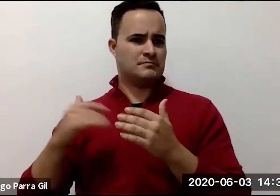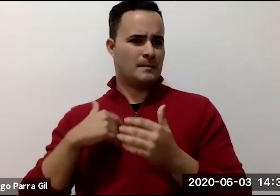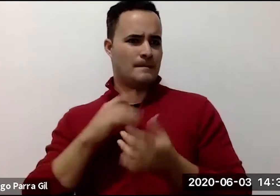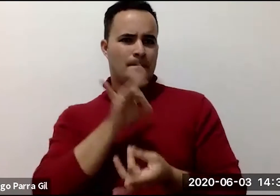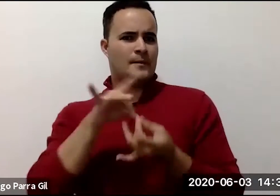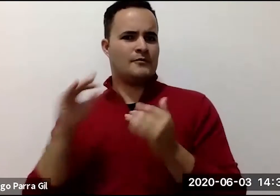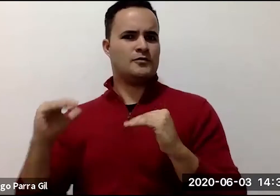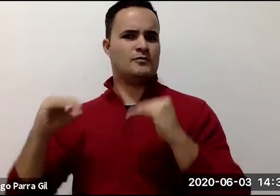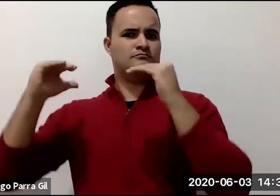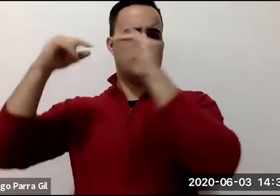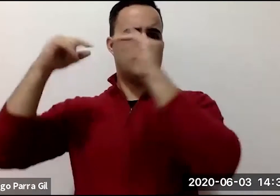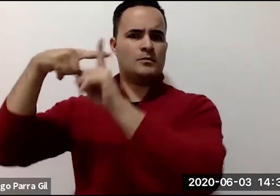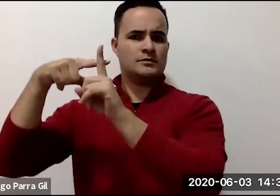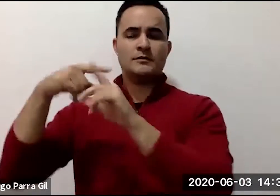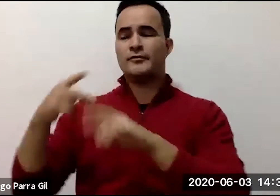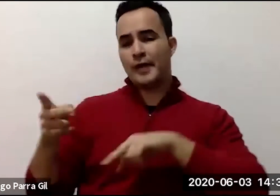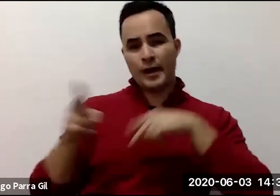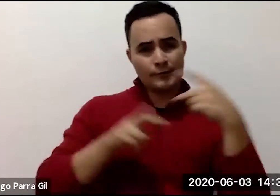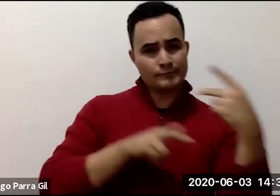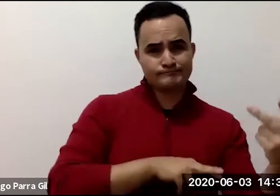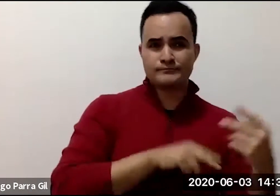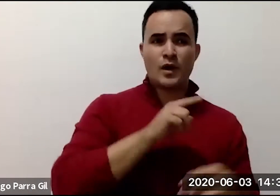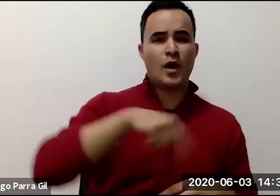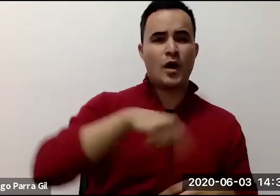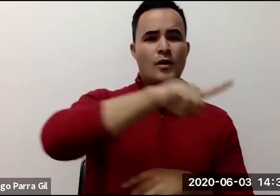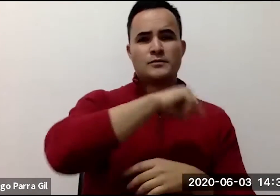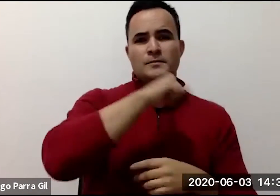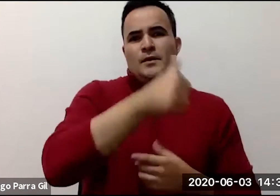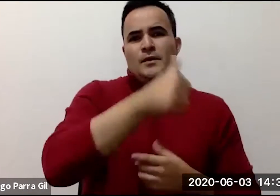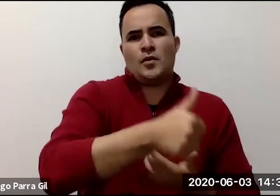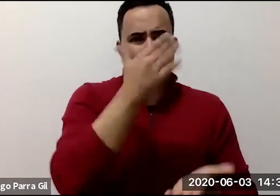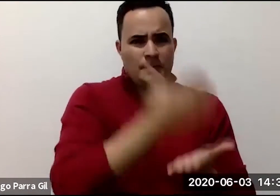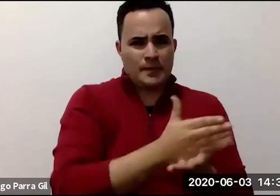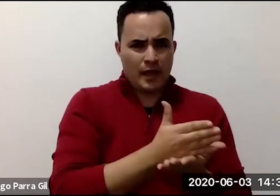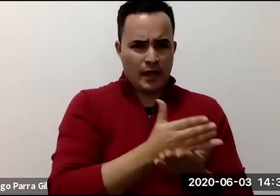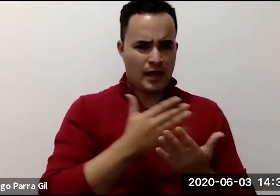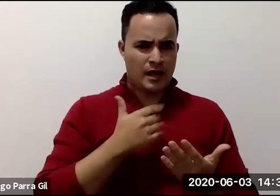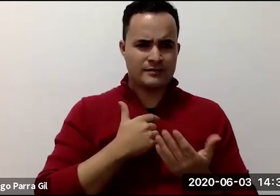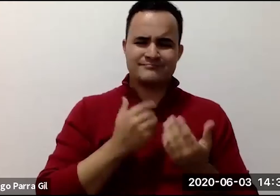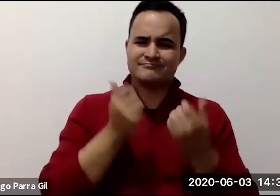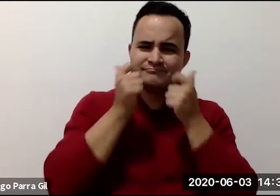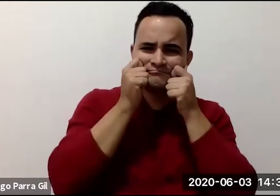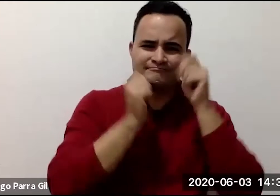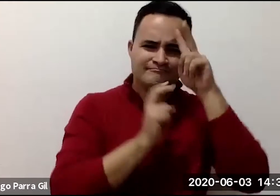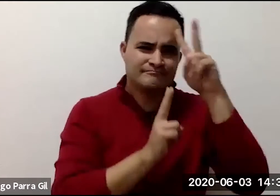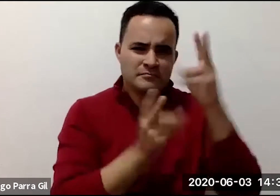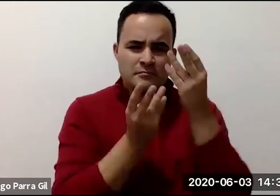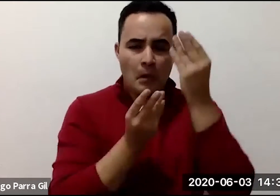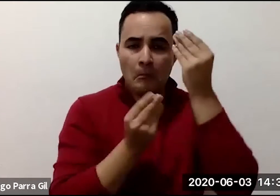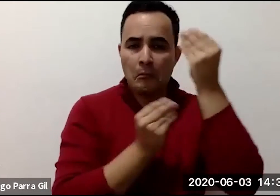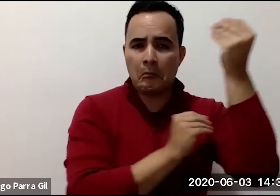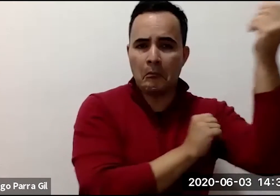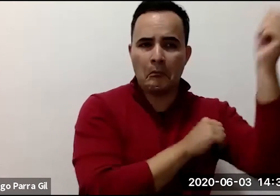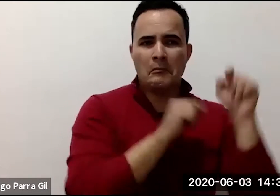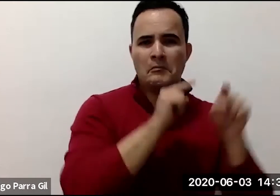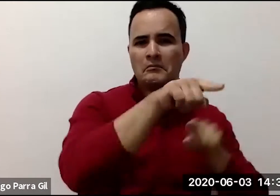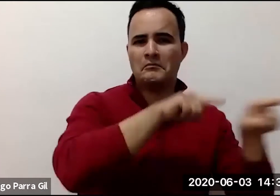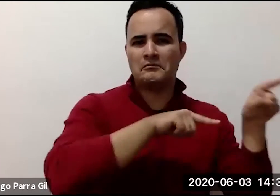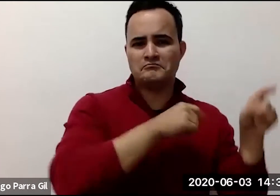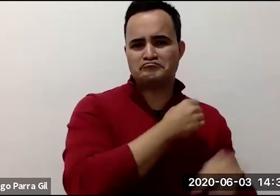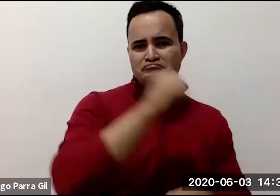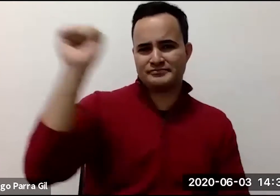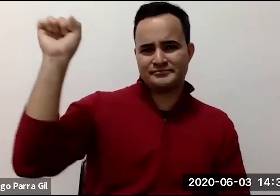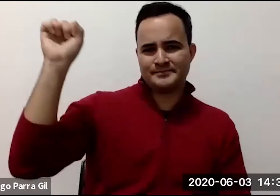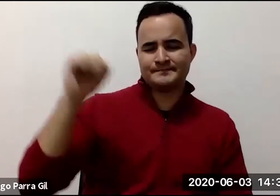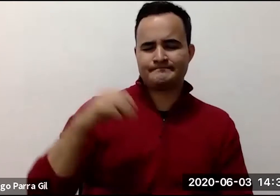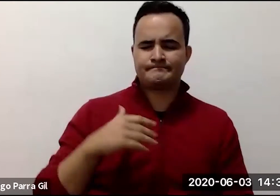otros procesos de racialización o de deshumanización. Ahora, más o menos desde hace un